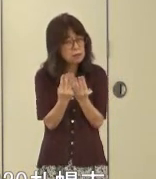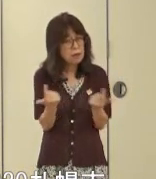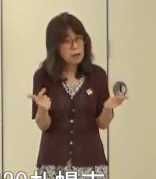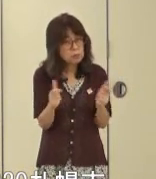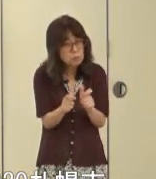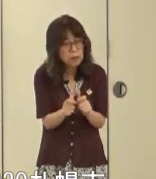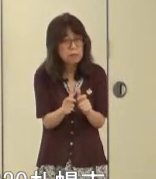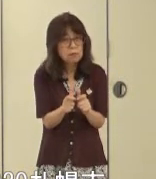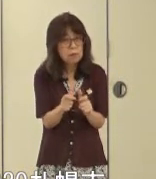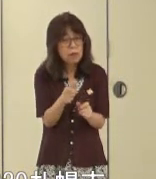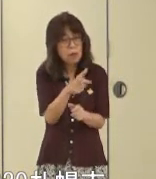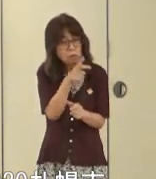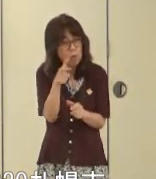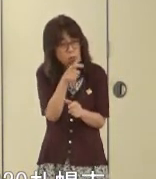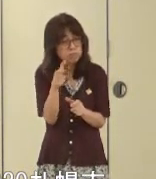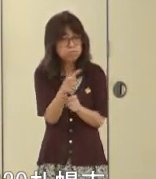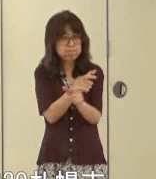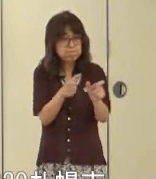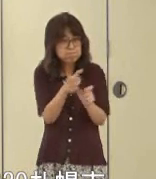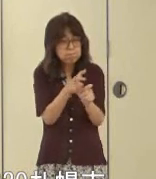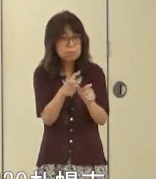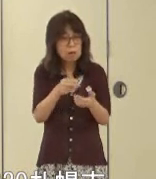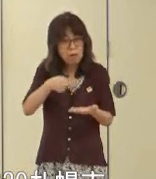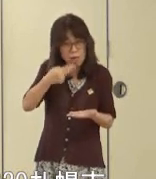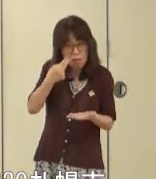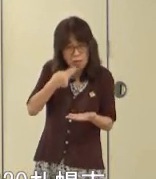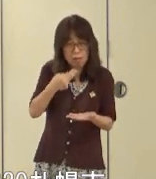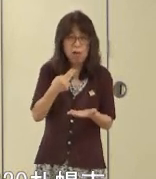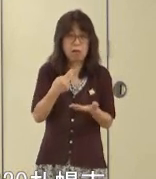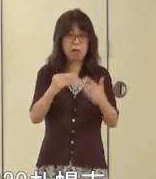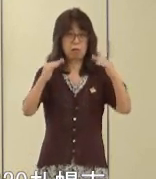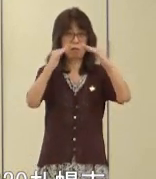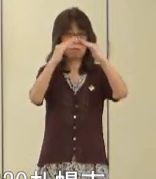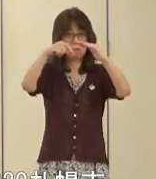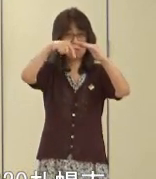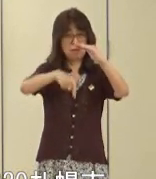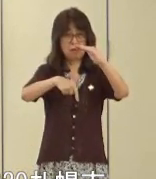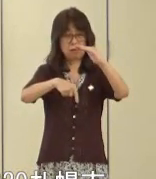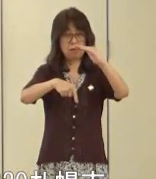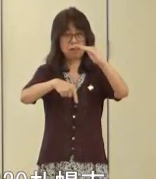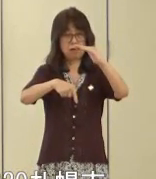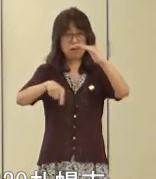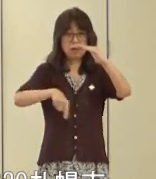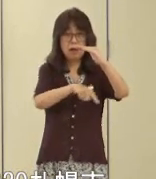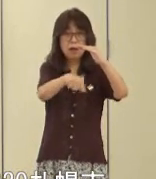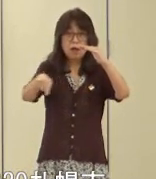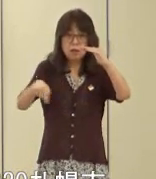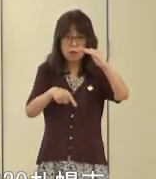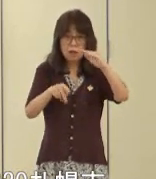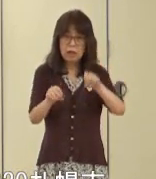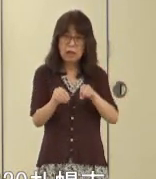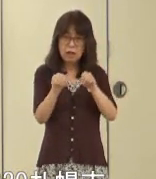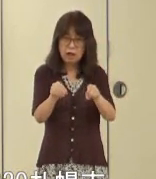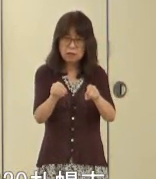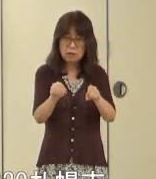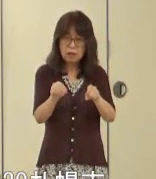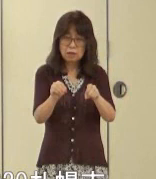と会食というようなところにでも、まあ、そこで感染したのではないかと